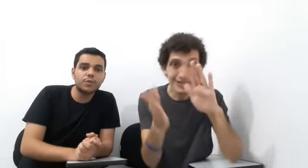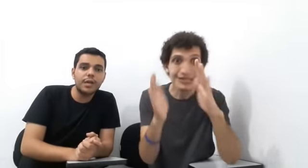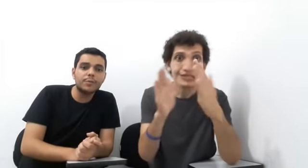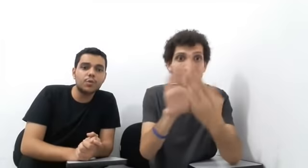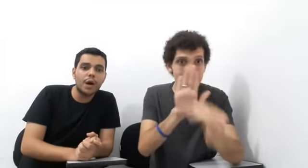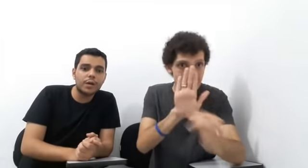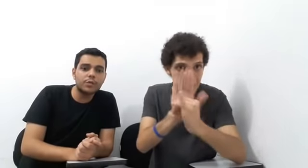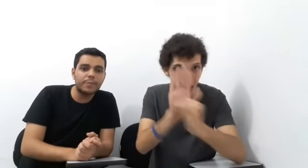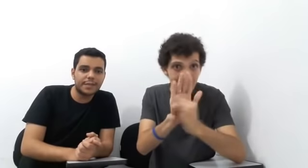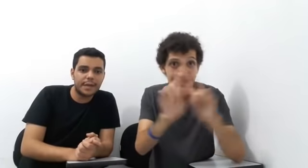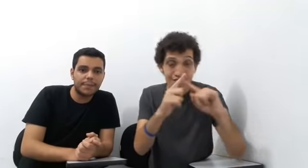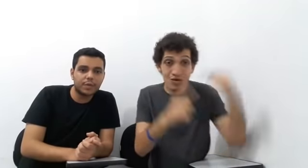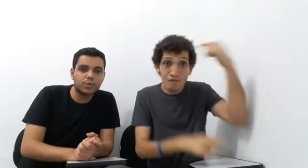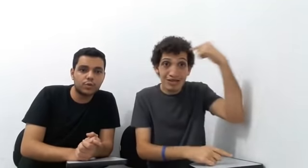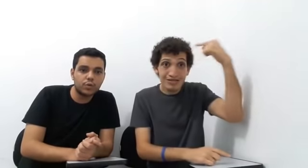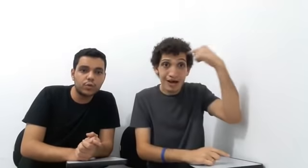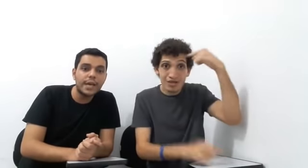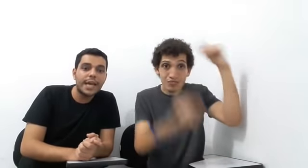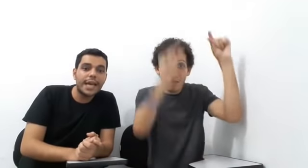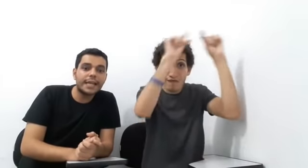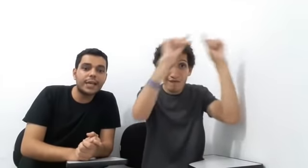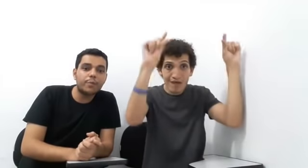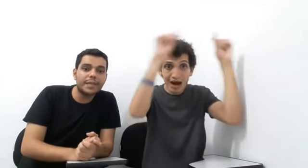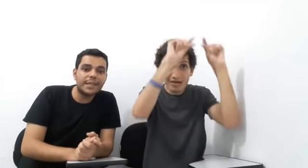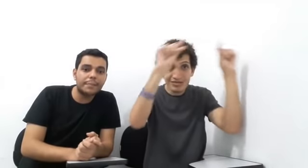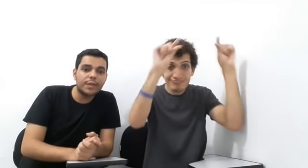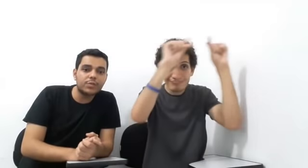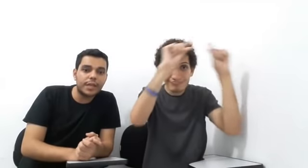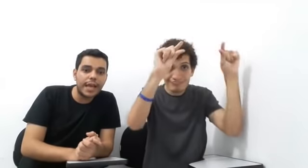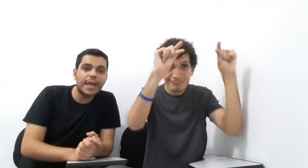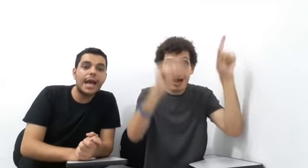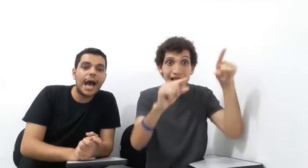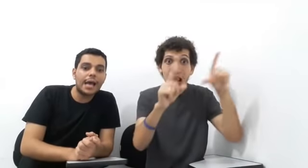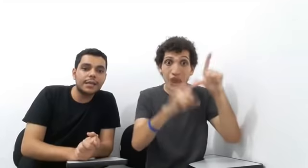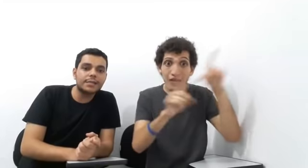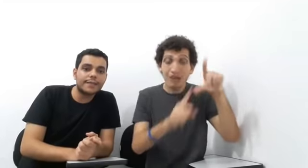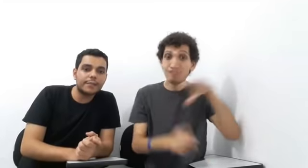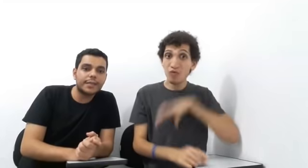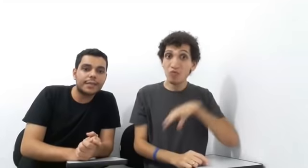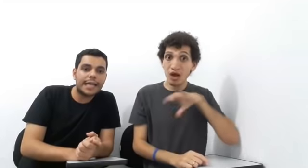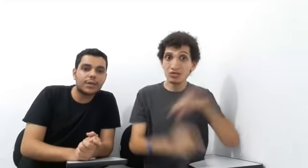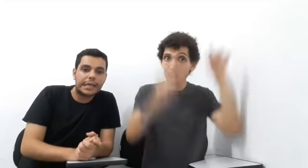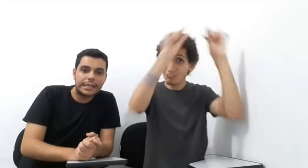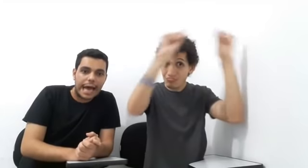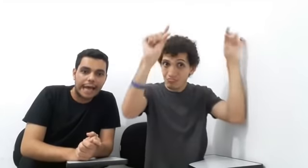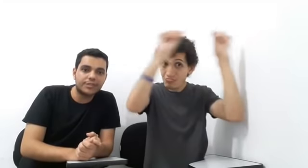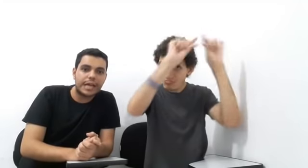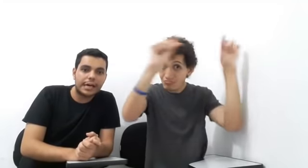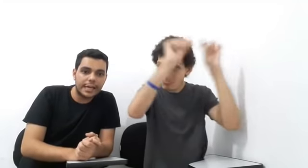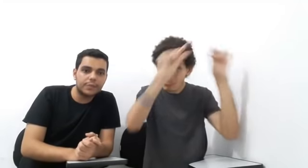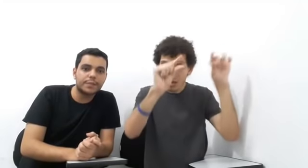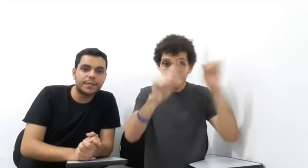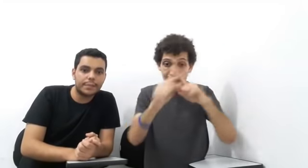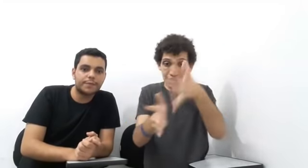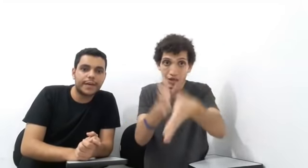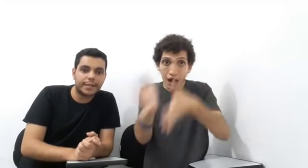mudamos o ângulo de pensamento do surdo, em que o pensamento dele ainda estava baseado na oralidade, na letra, no pensamento